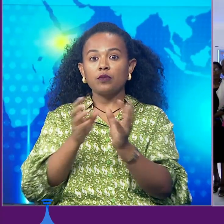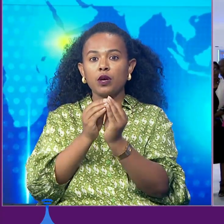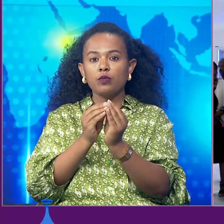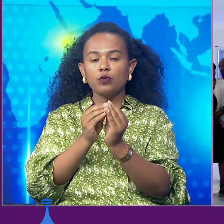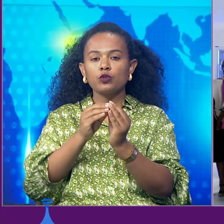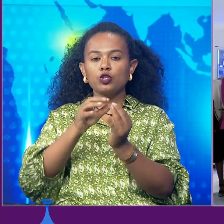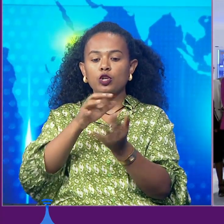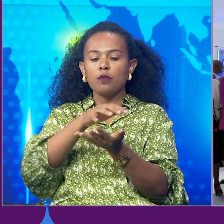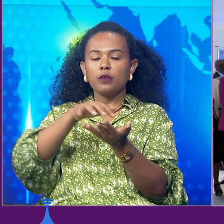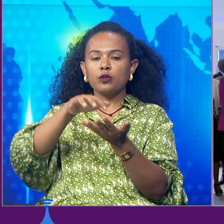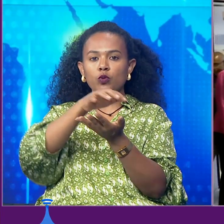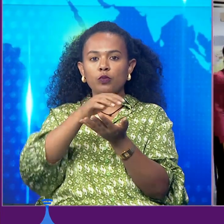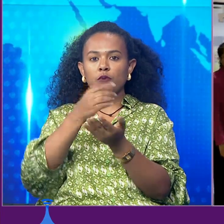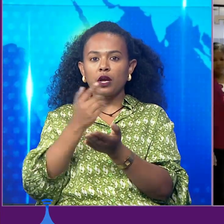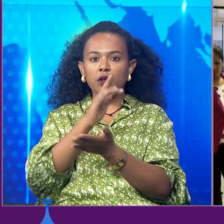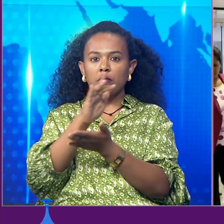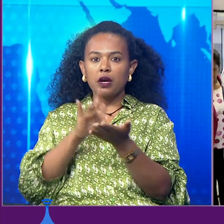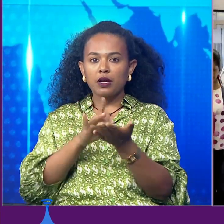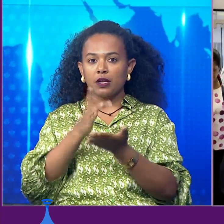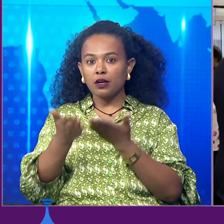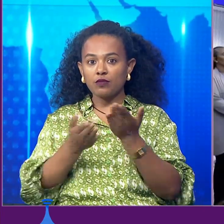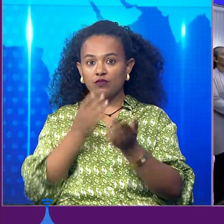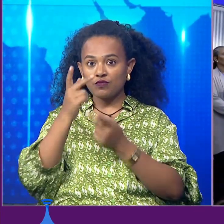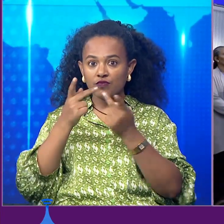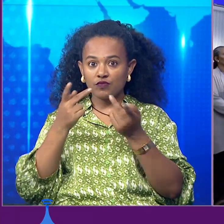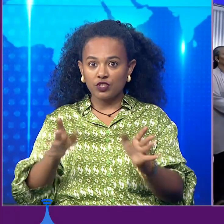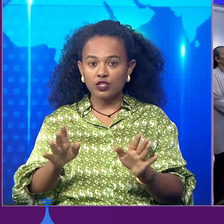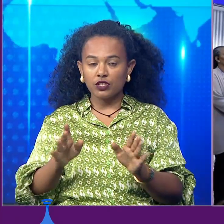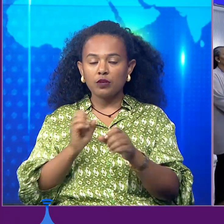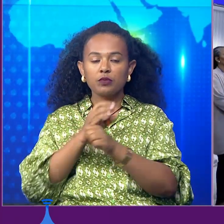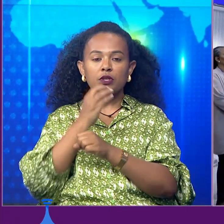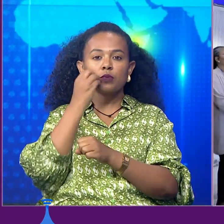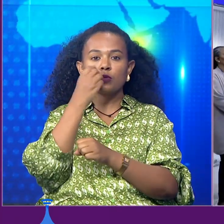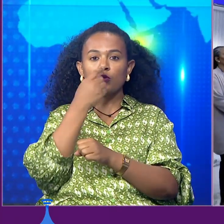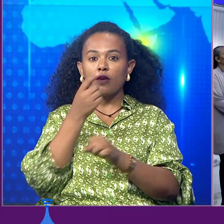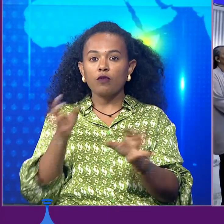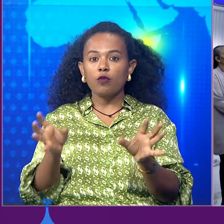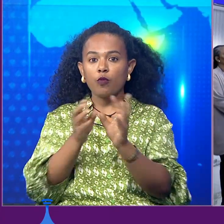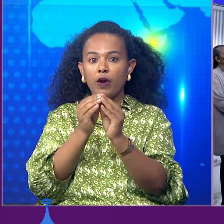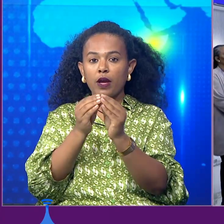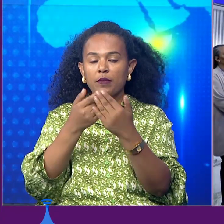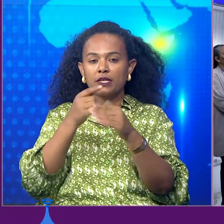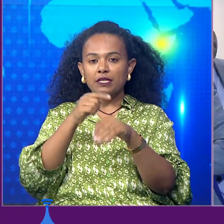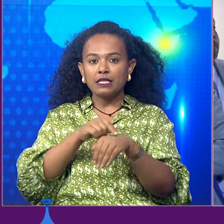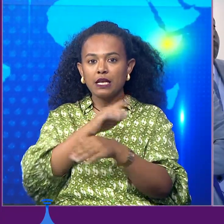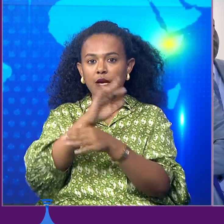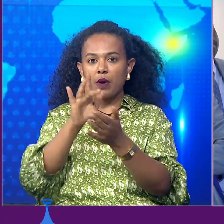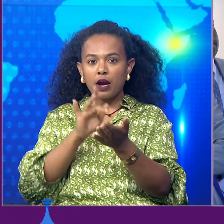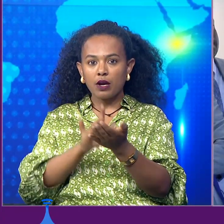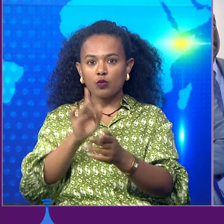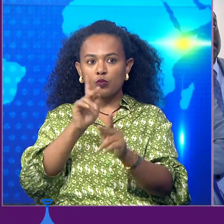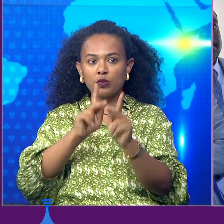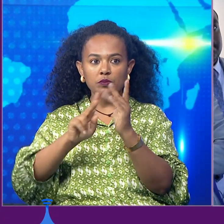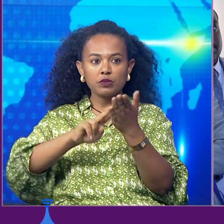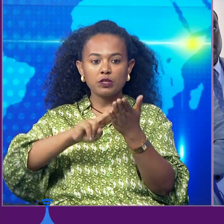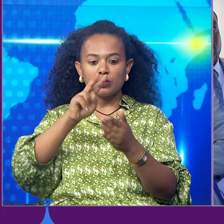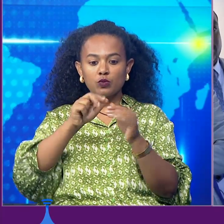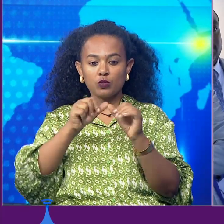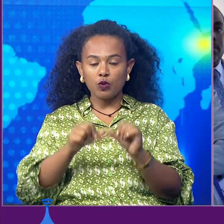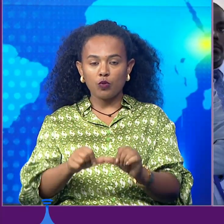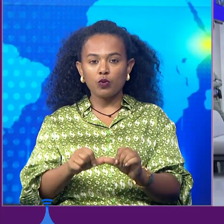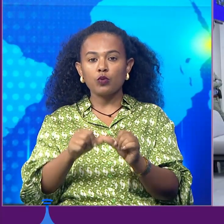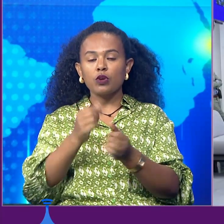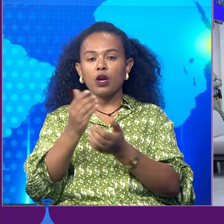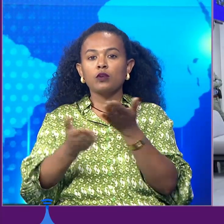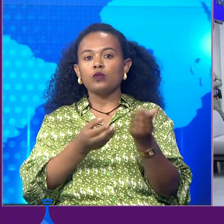የመሶብ የአንድ ማዕከል አገልግሎትን ጎብኝተዋል። የምክር ቤቱ አፈ ጉባኤ ታገሰ ጫፎ በዚህ ጊዜ ማዕከሉ በህዝብ ሲነሱ ለቆዩ የአገልግሎት